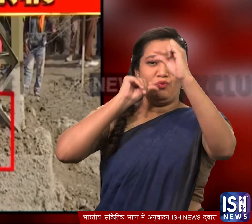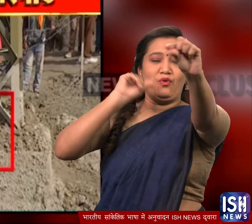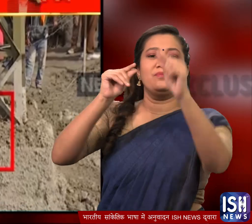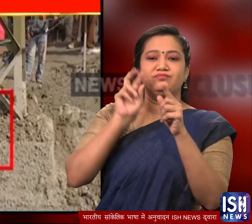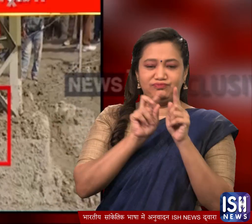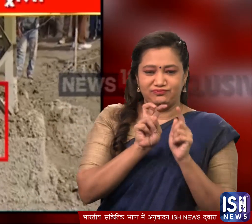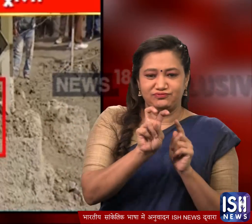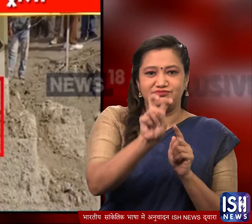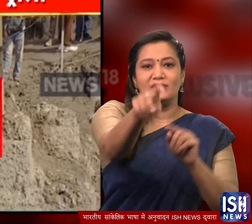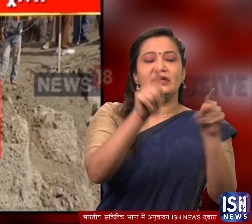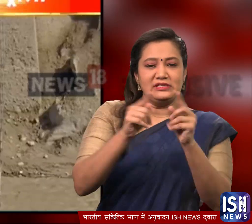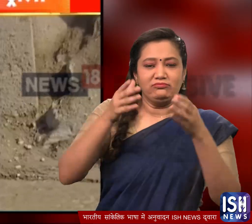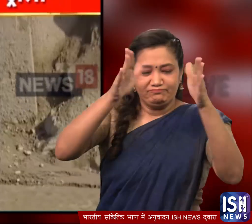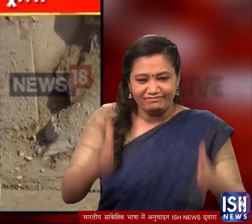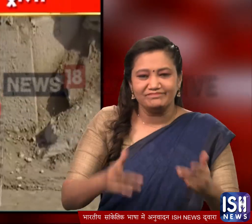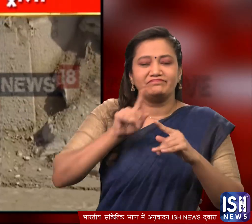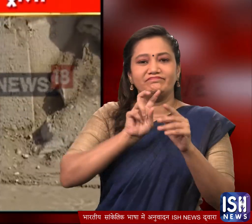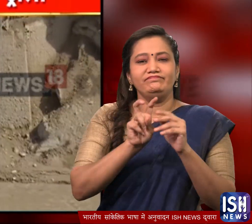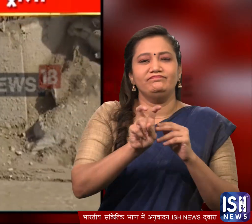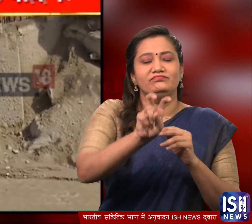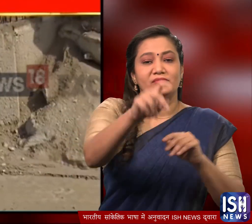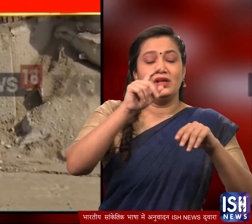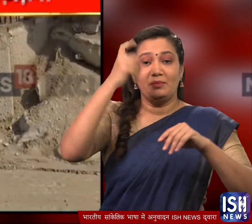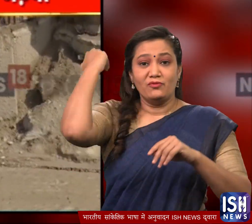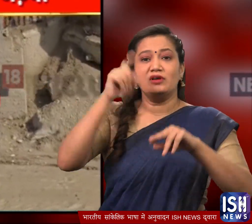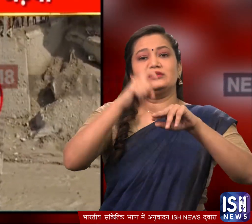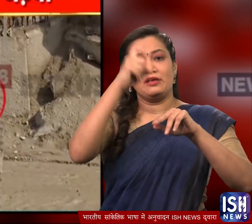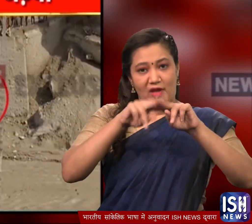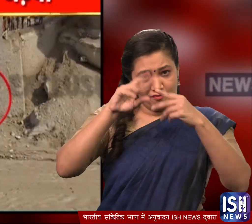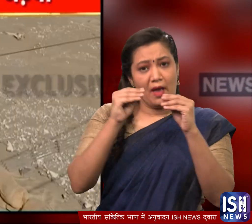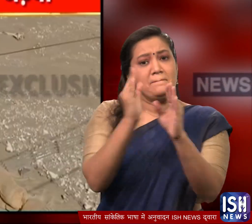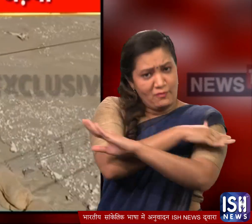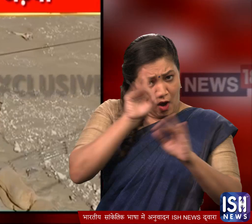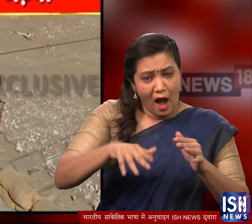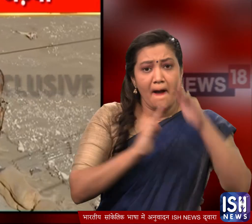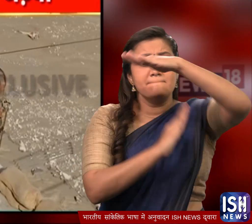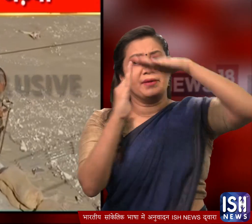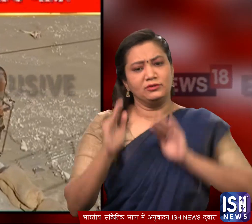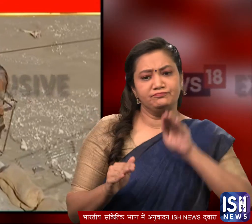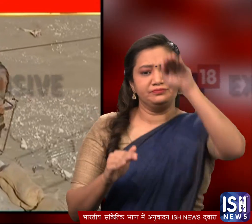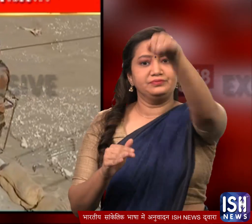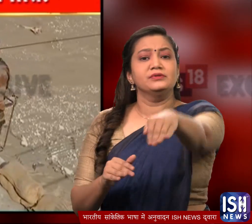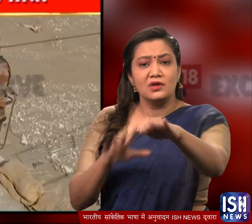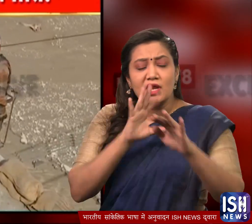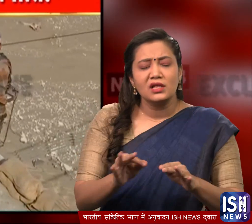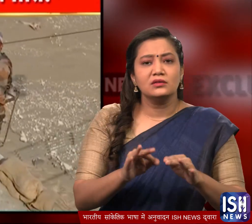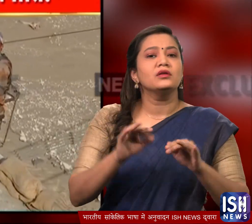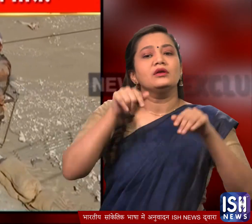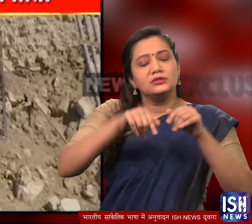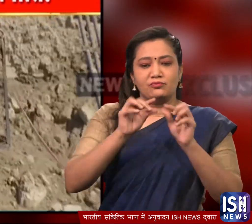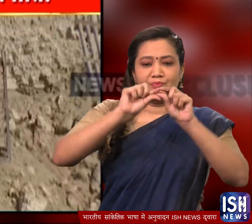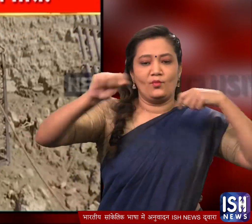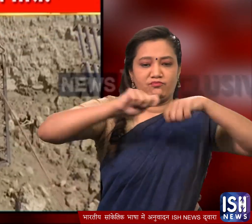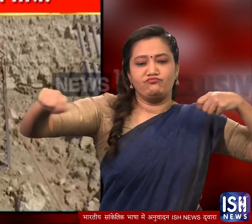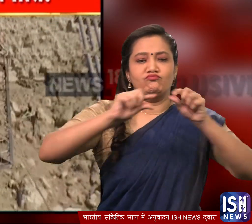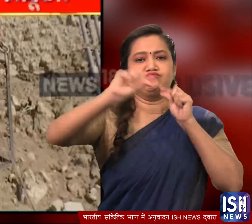रस्सियों के बंधी एक ट्रॉली के सहारे नदी पार करवाई। 7 फरवरी से पहले जिस जगह पर पुल हुआ करता था, ठीक उसी जगह सेना ने